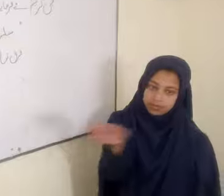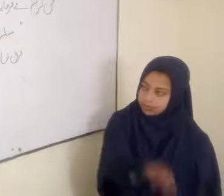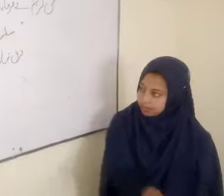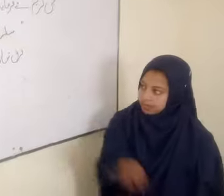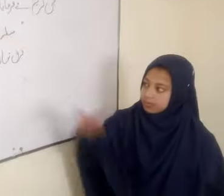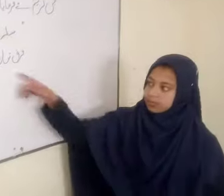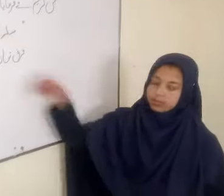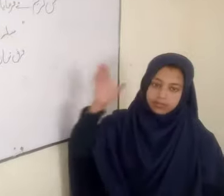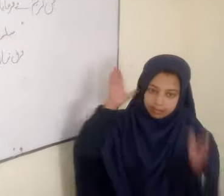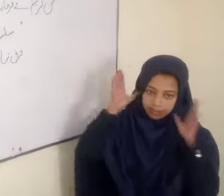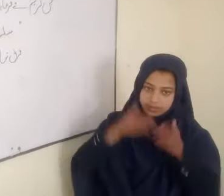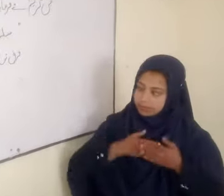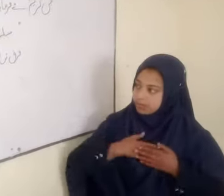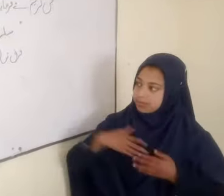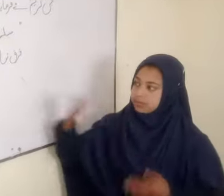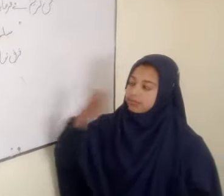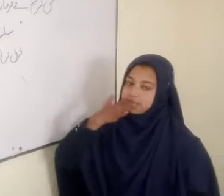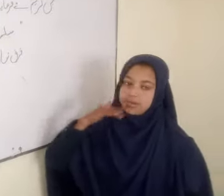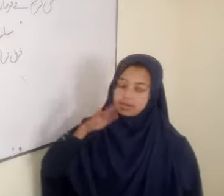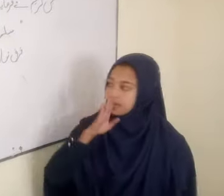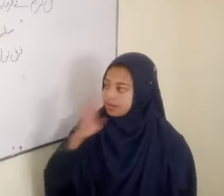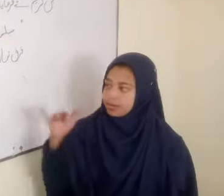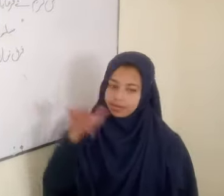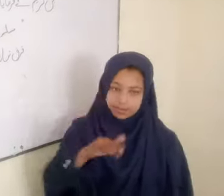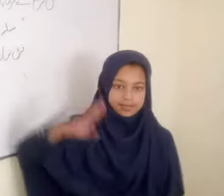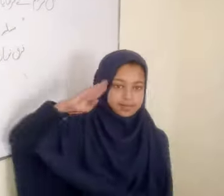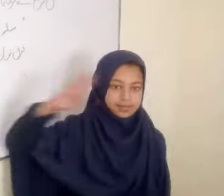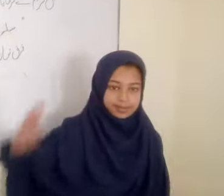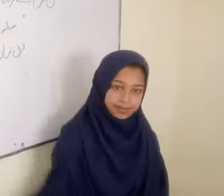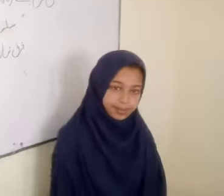फ़र्क नमाज है।